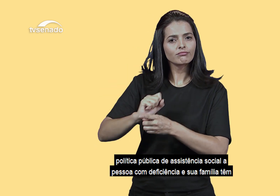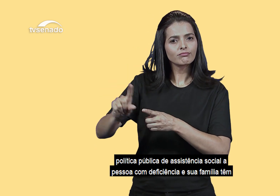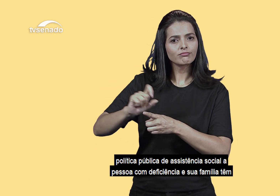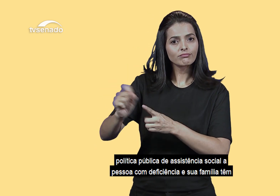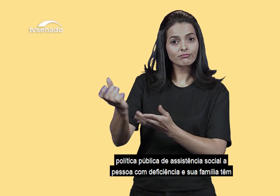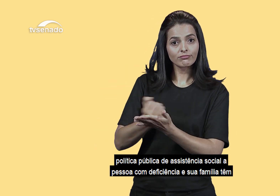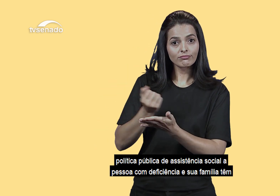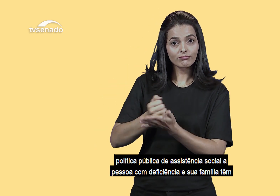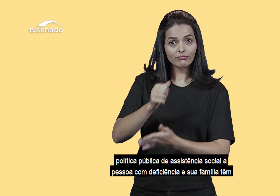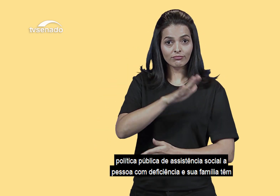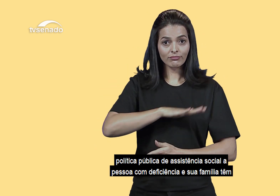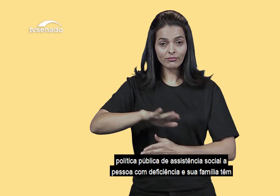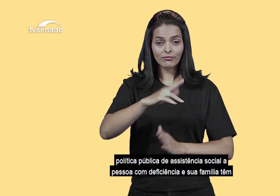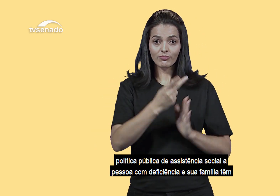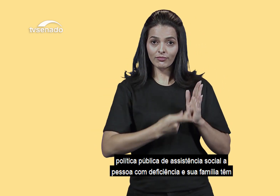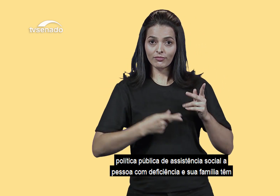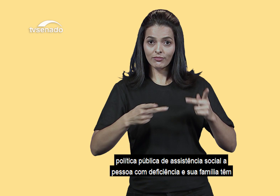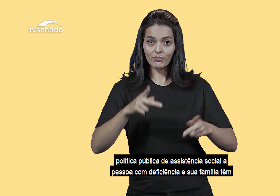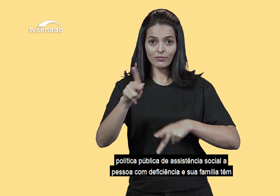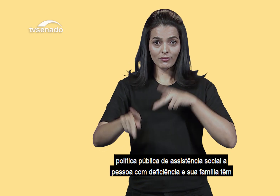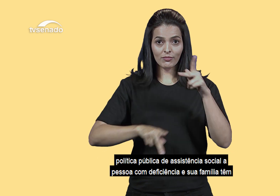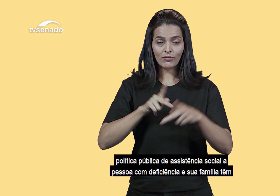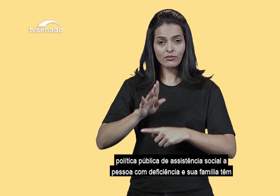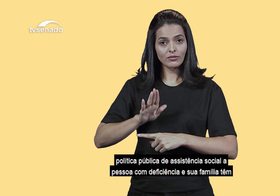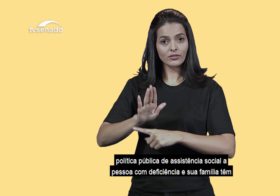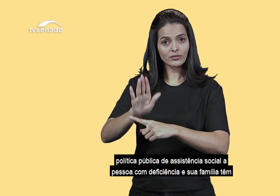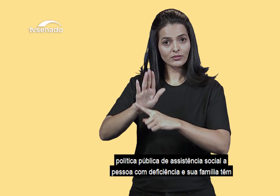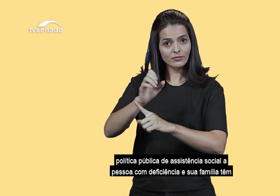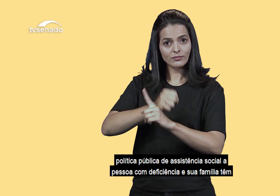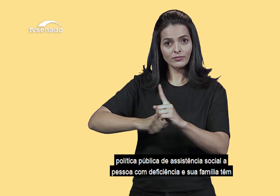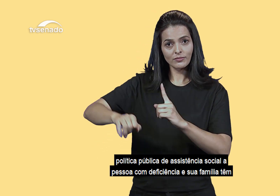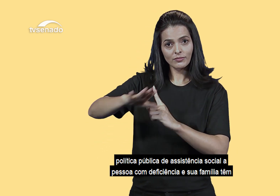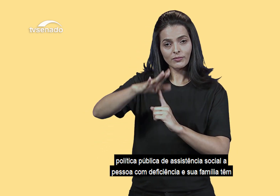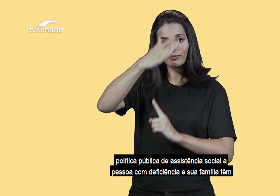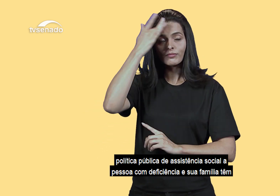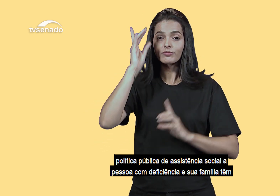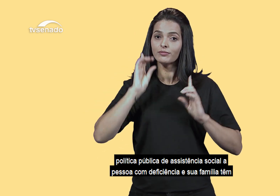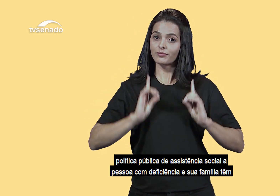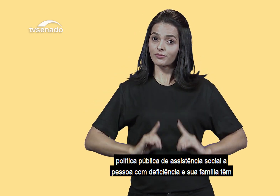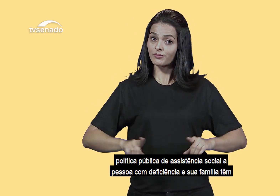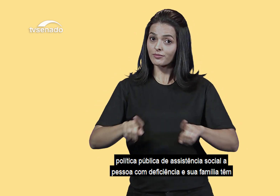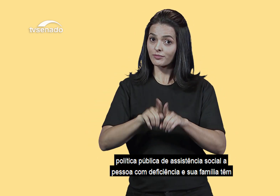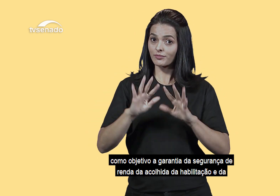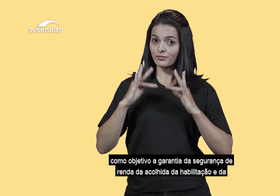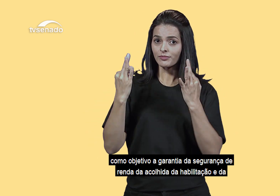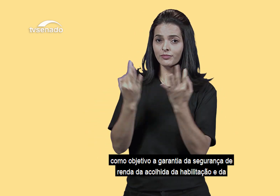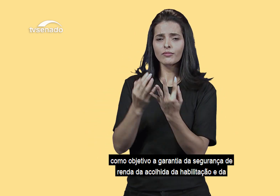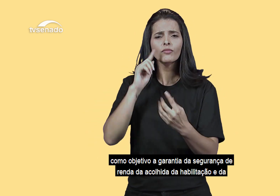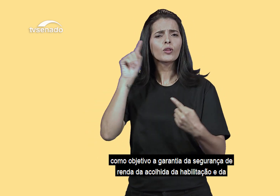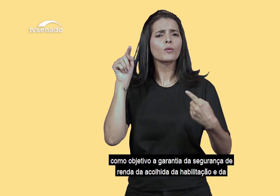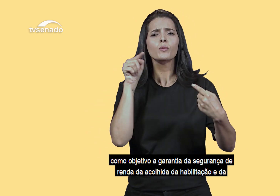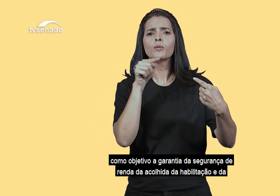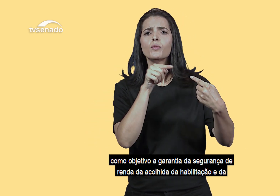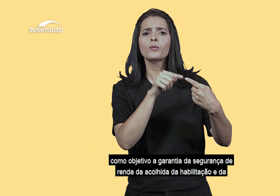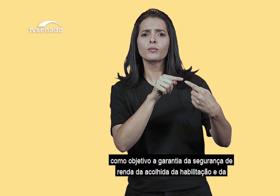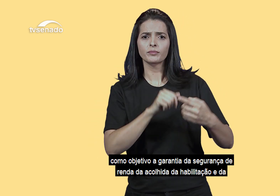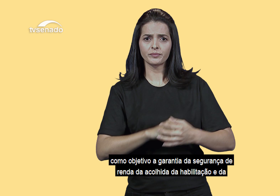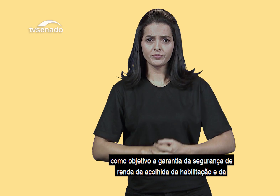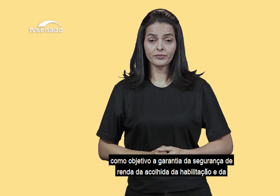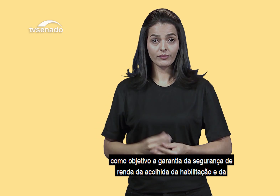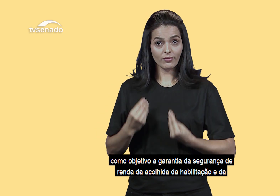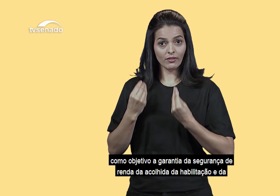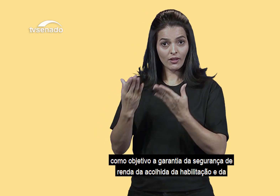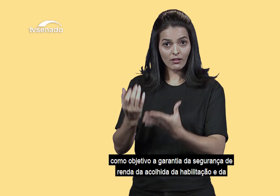âmbito da política pública de assistência social à pessoa com deficiência e sua família têm como objetivo a